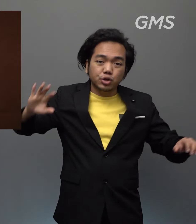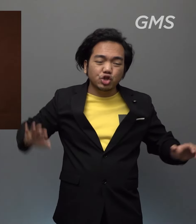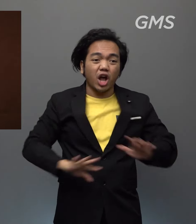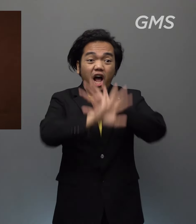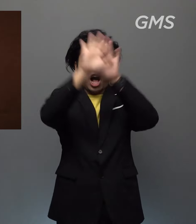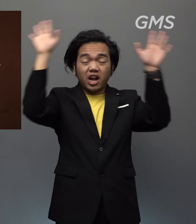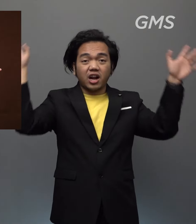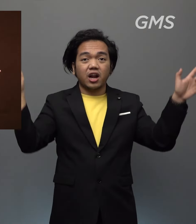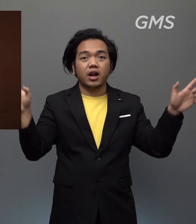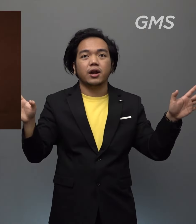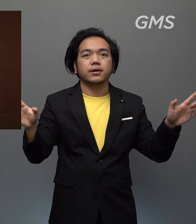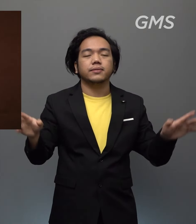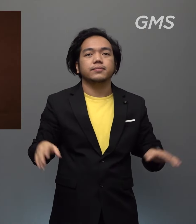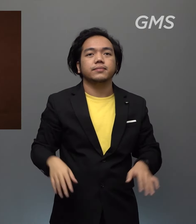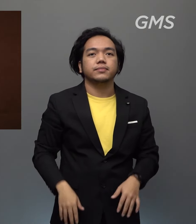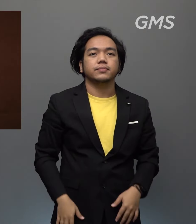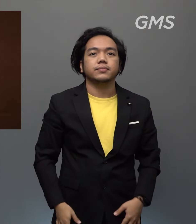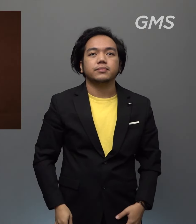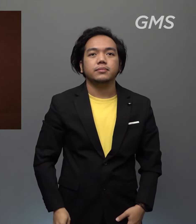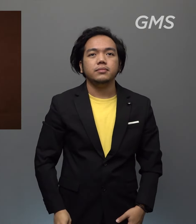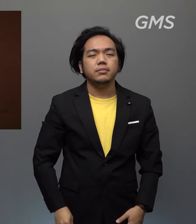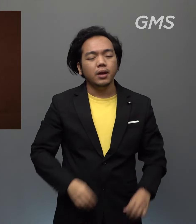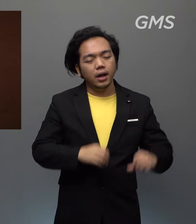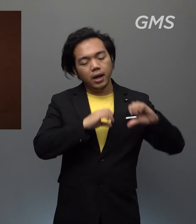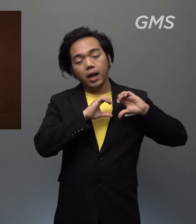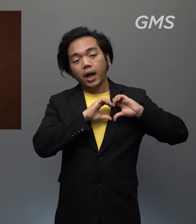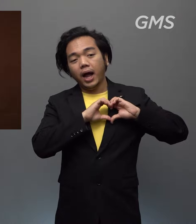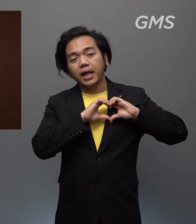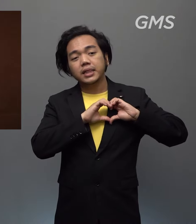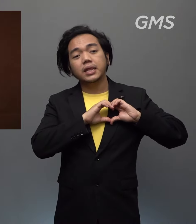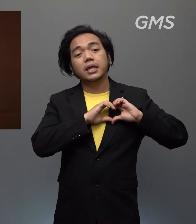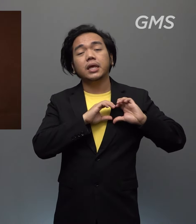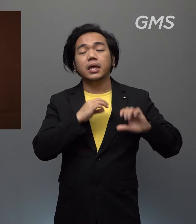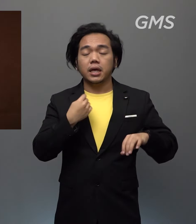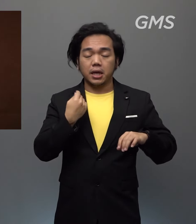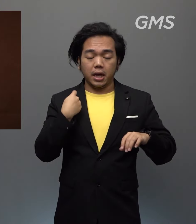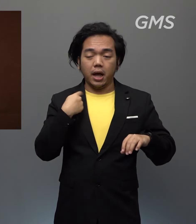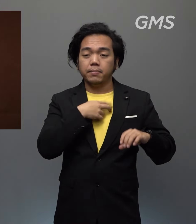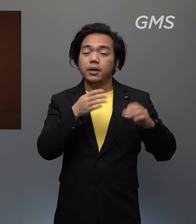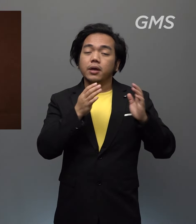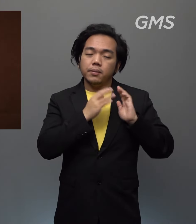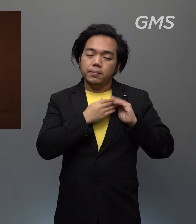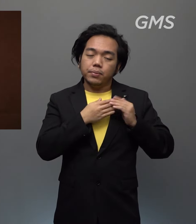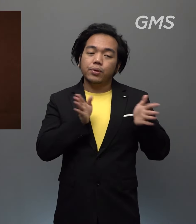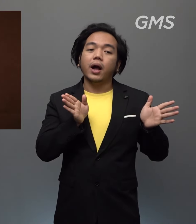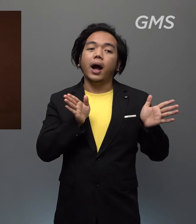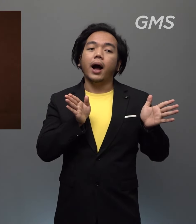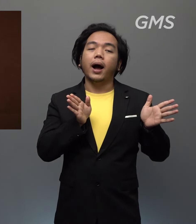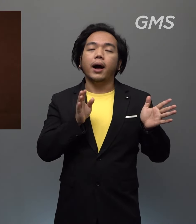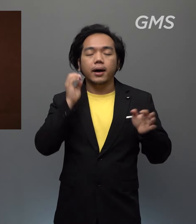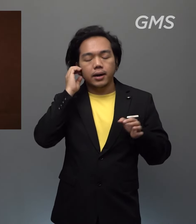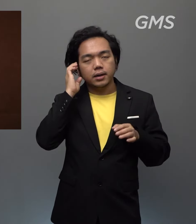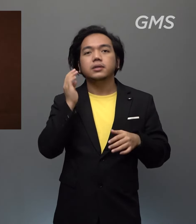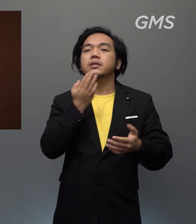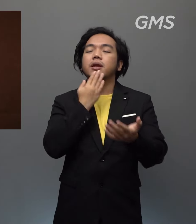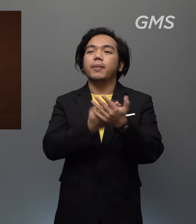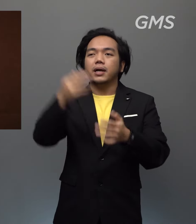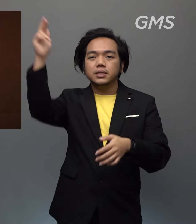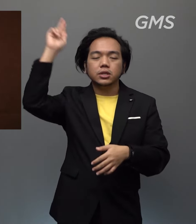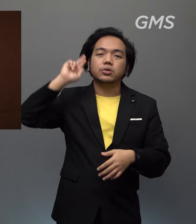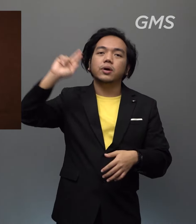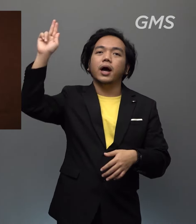keadaan kami hari ini. Hati kami terbuka. Berbicara kepada kami. Terima kasih ya Tuhan.